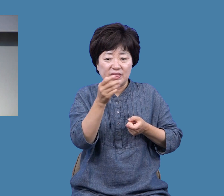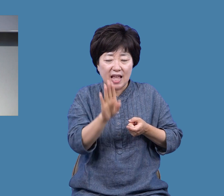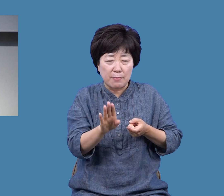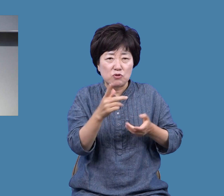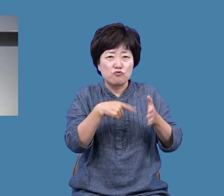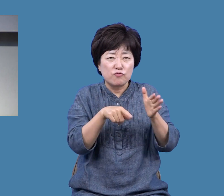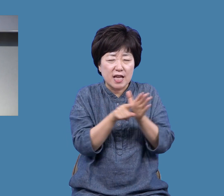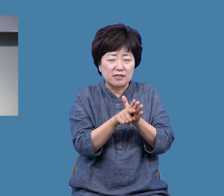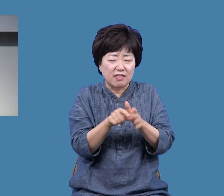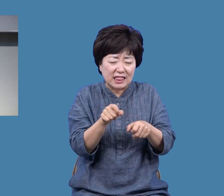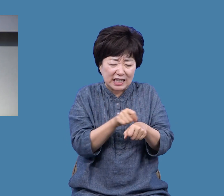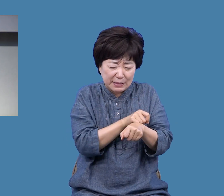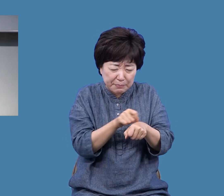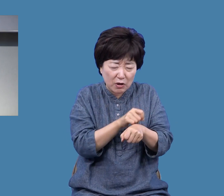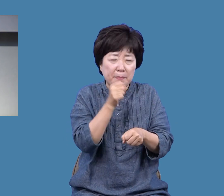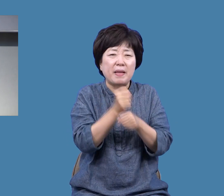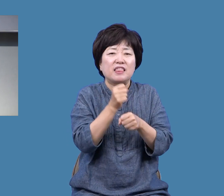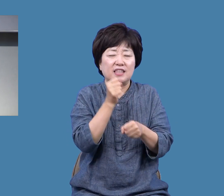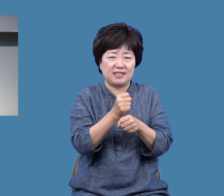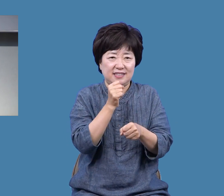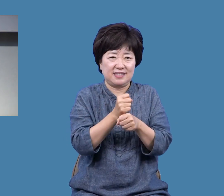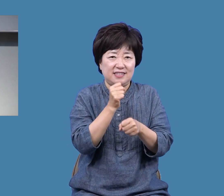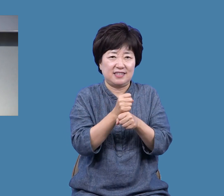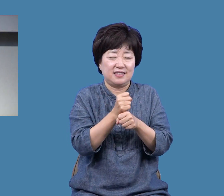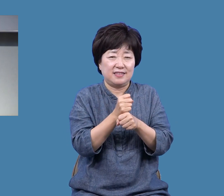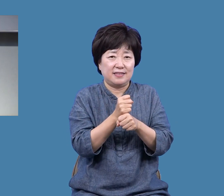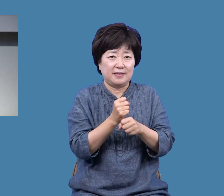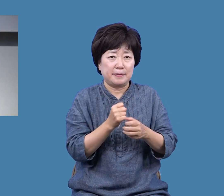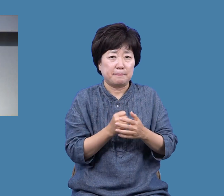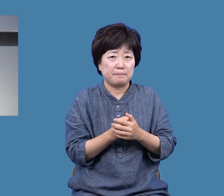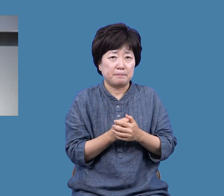아주 중요한 기능인데 이